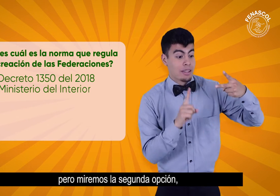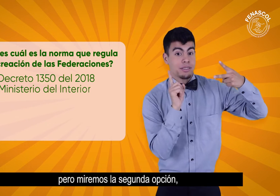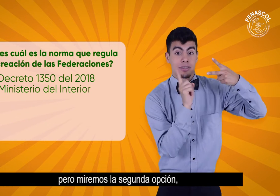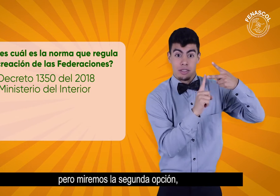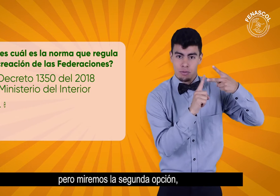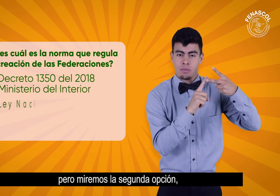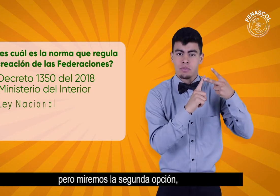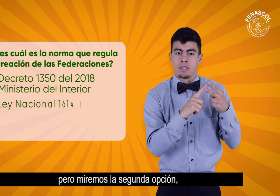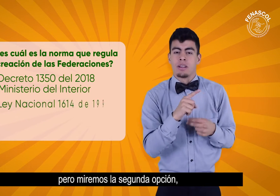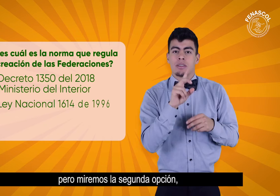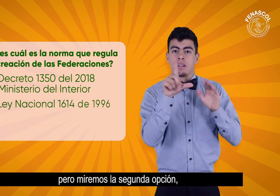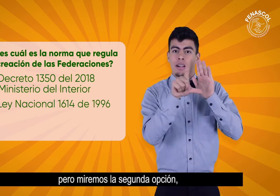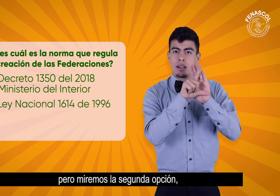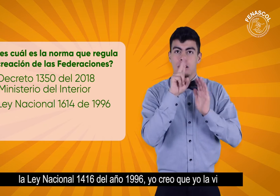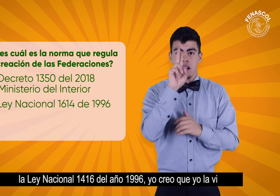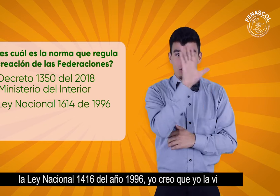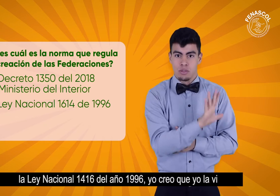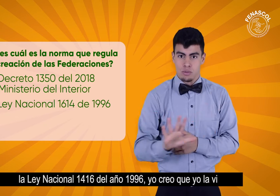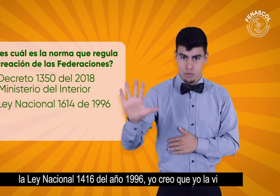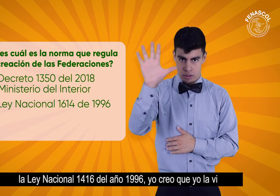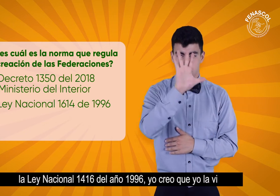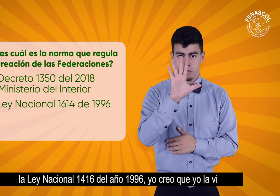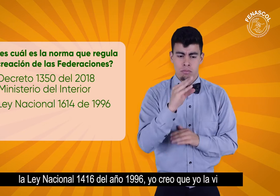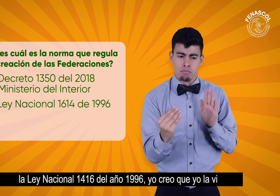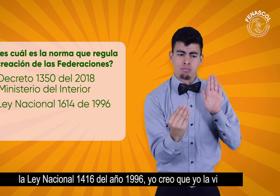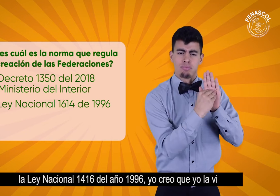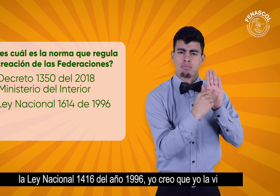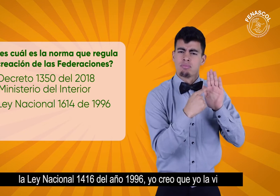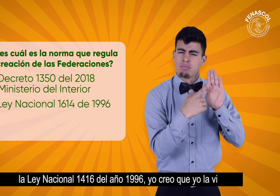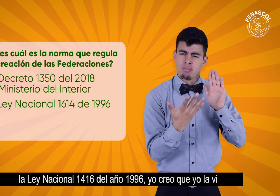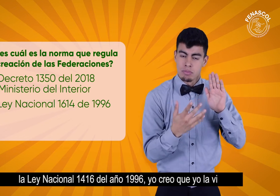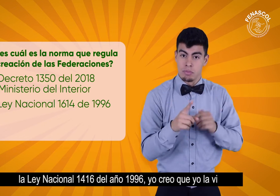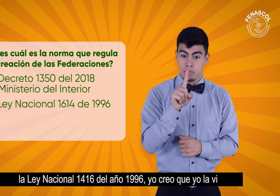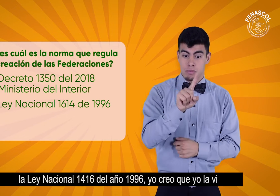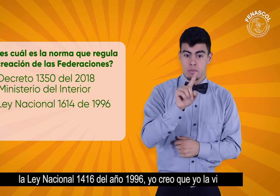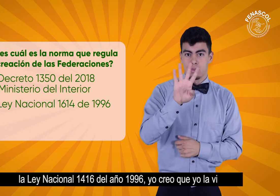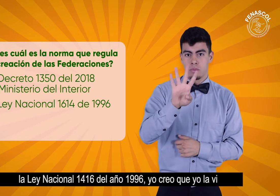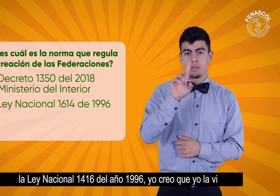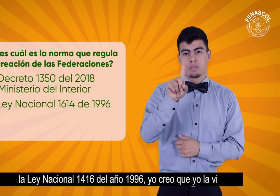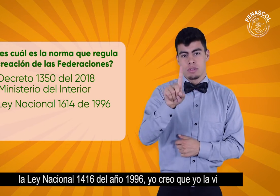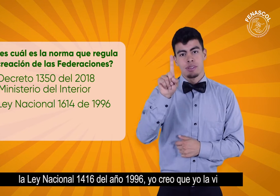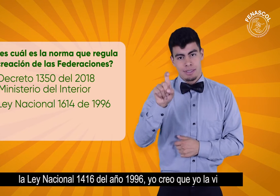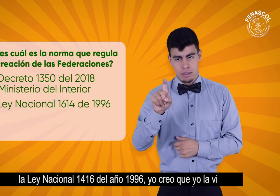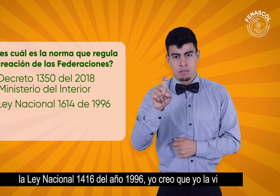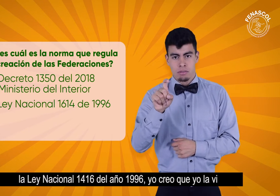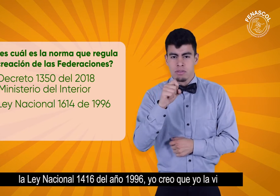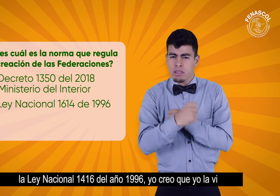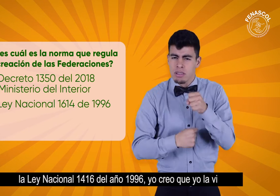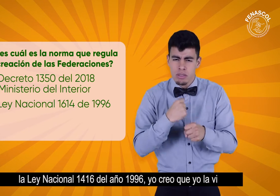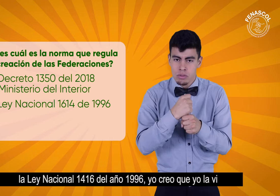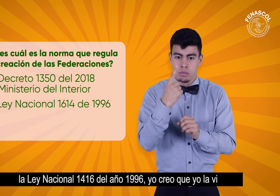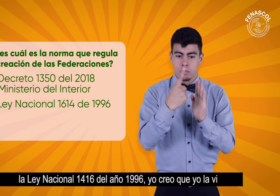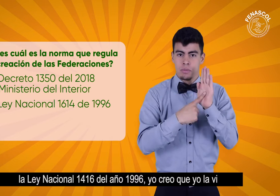segunda opción. La ley nacional 1416 del año 1996.